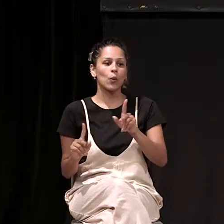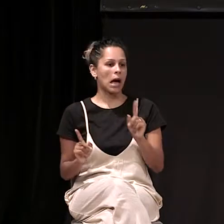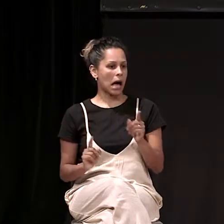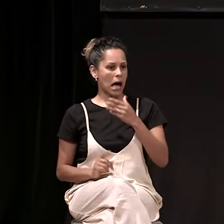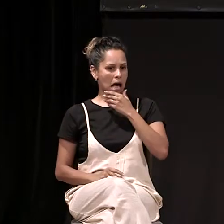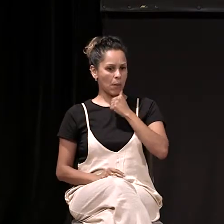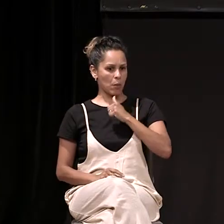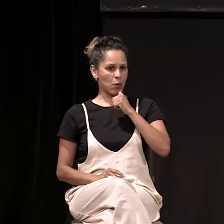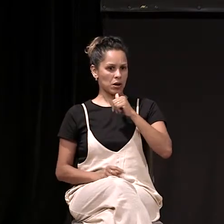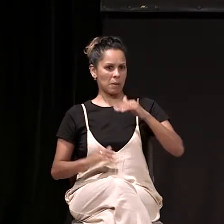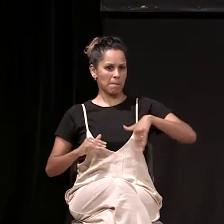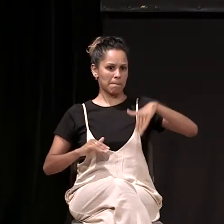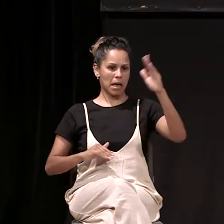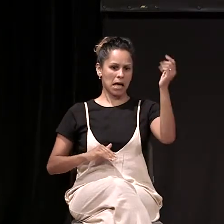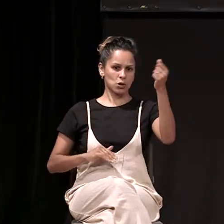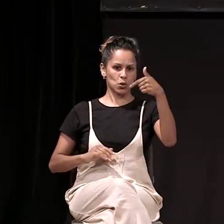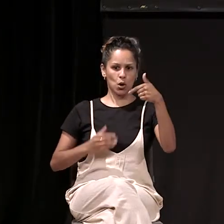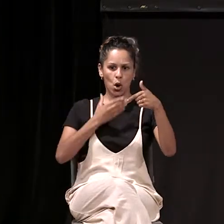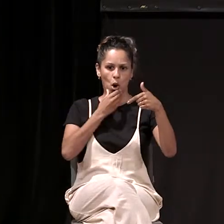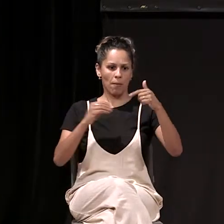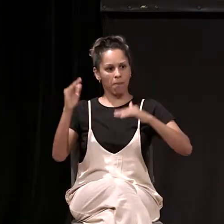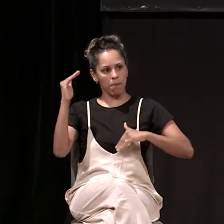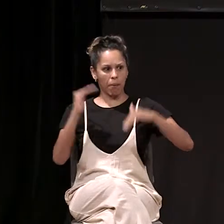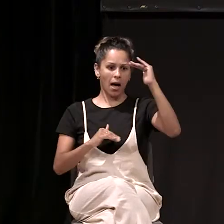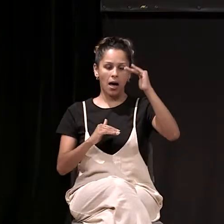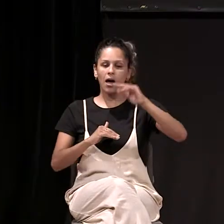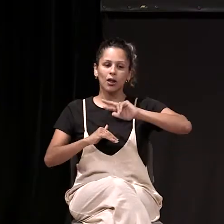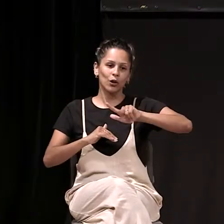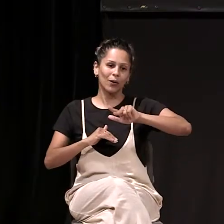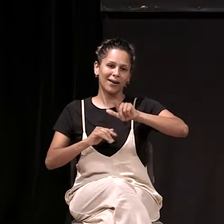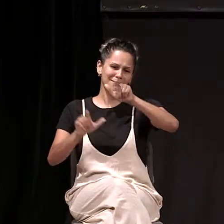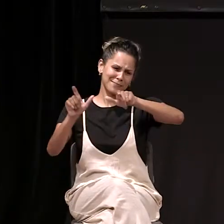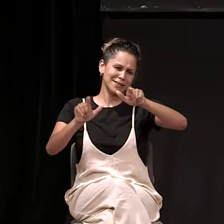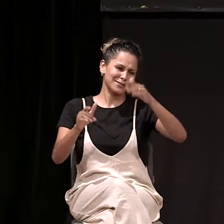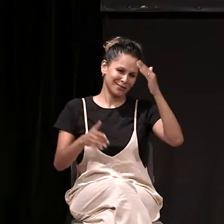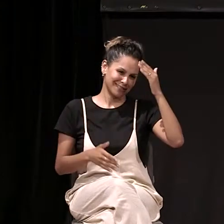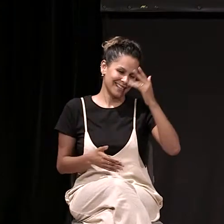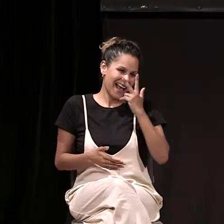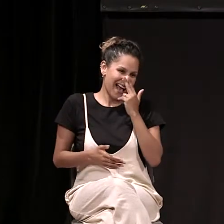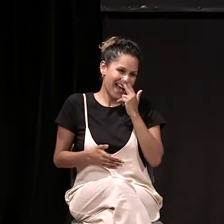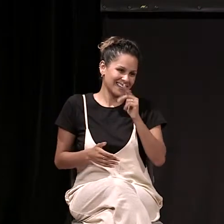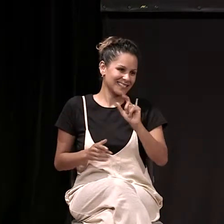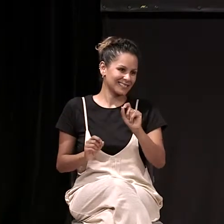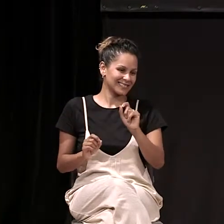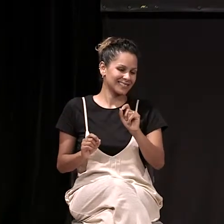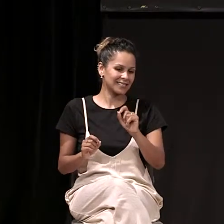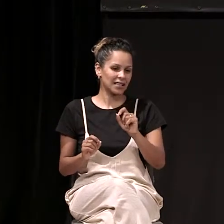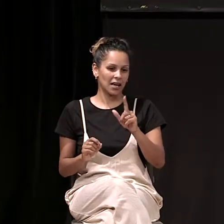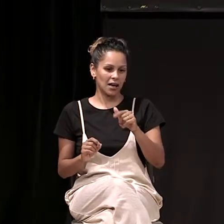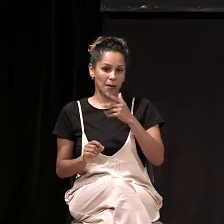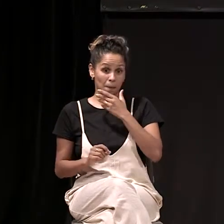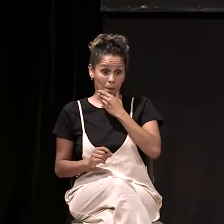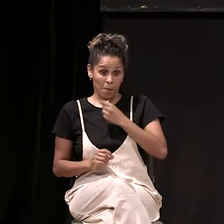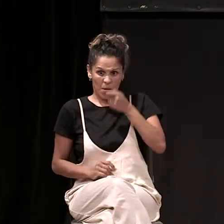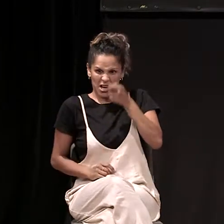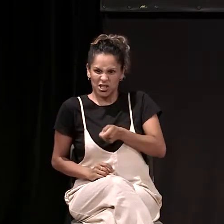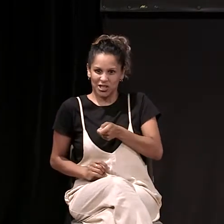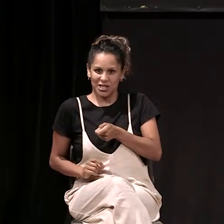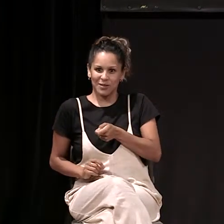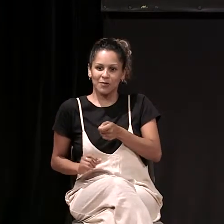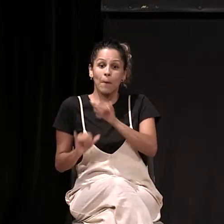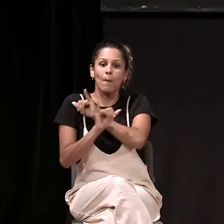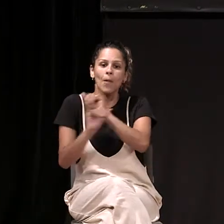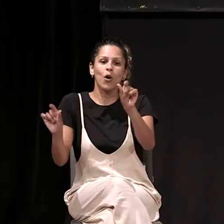porque essa é a questão que as pessoas acham. Como o machismo ele prega a superioridade do homem